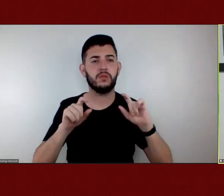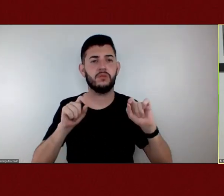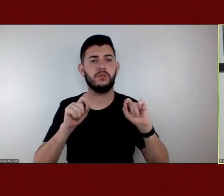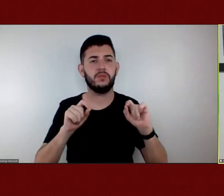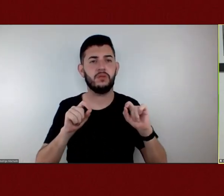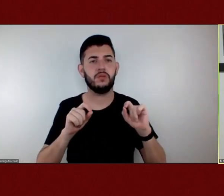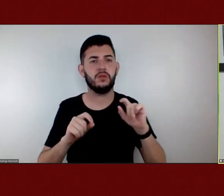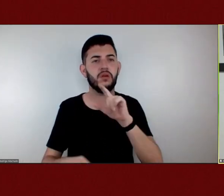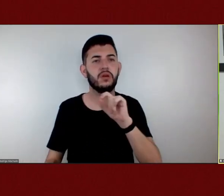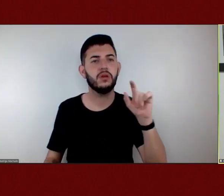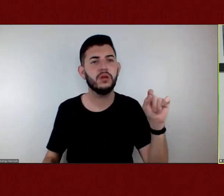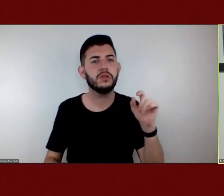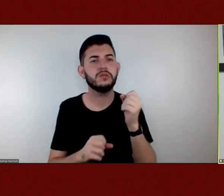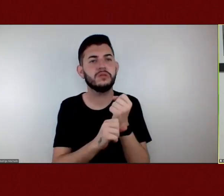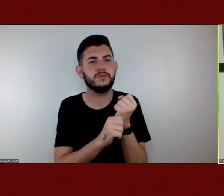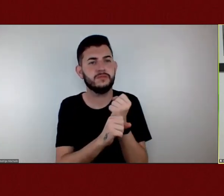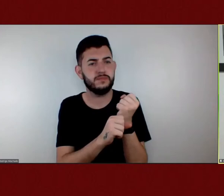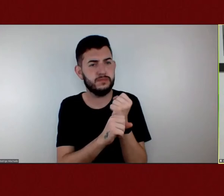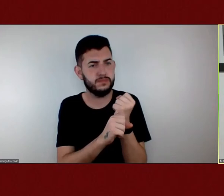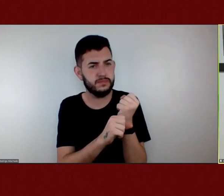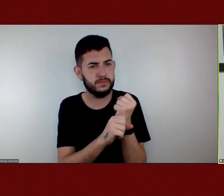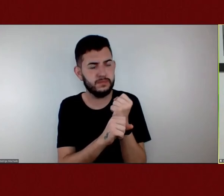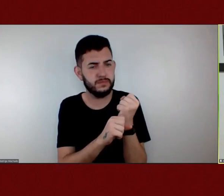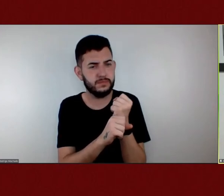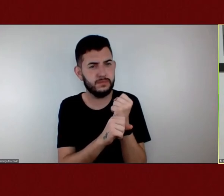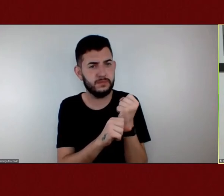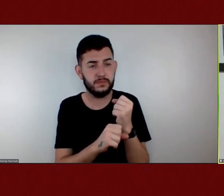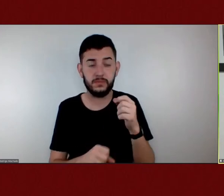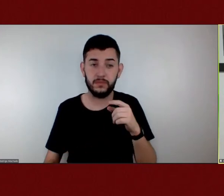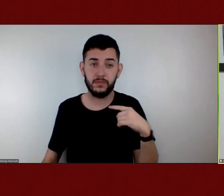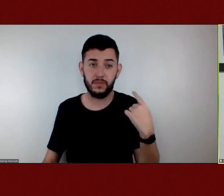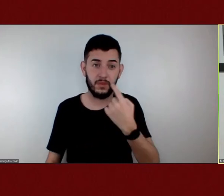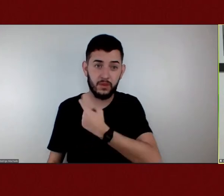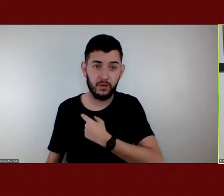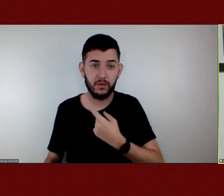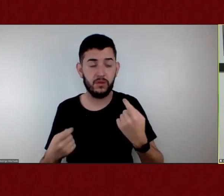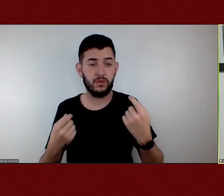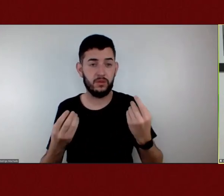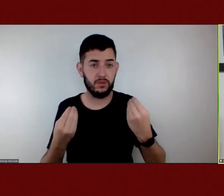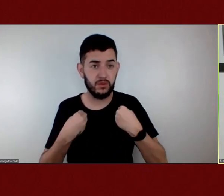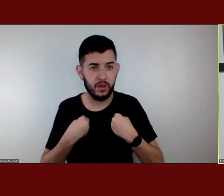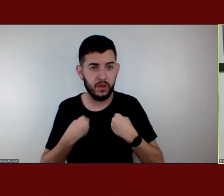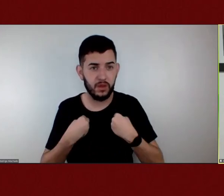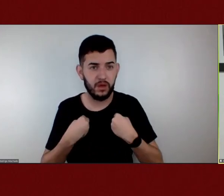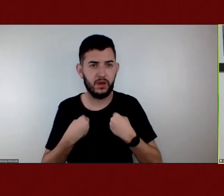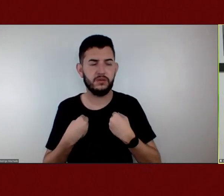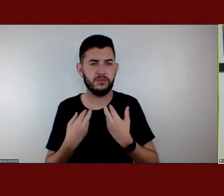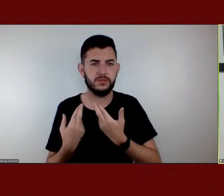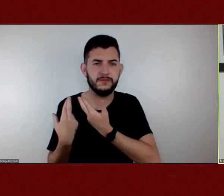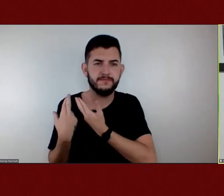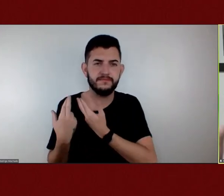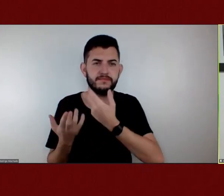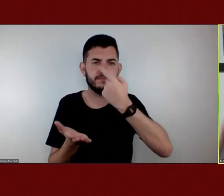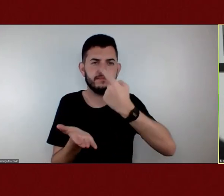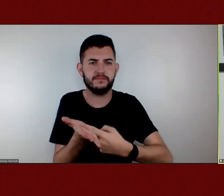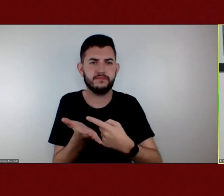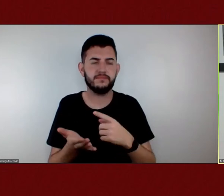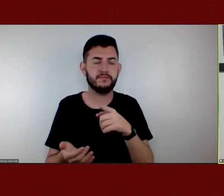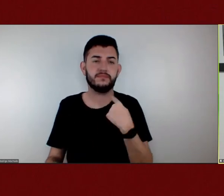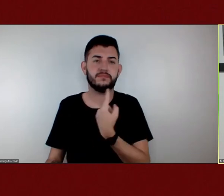anos precisam trazer para nós esse compromisso. Vamos lembrar,